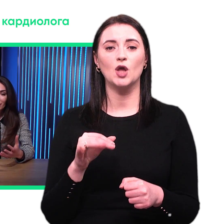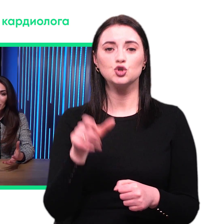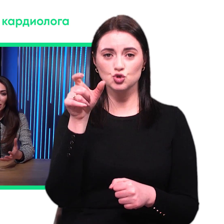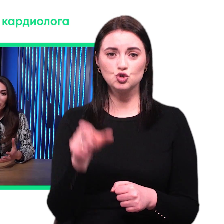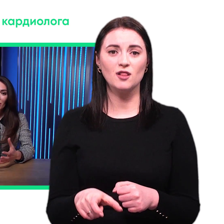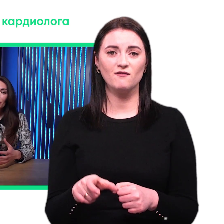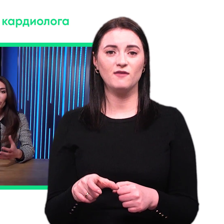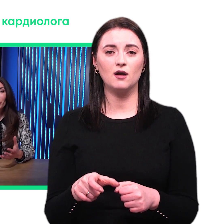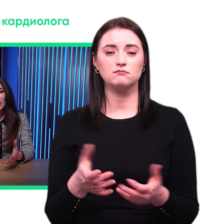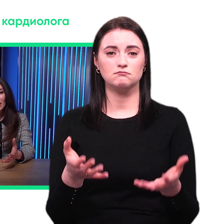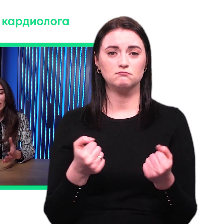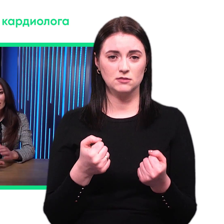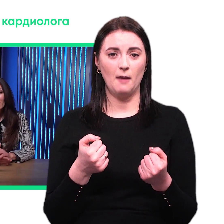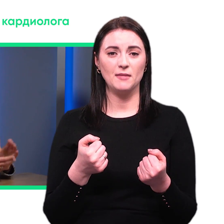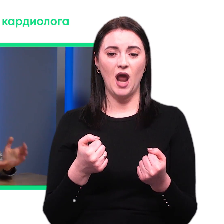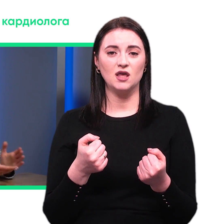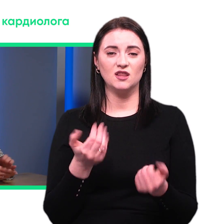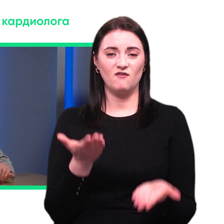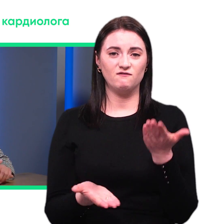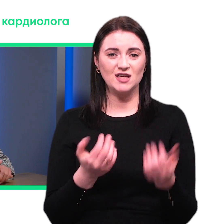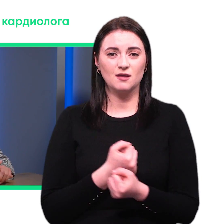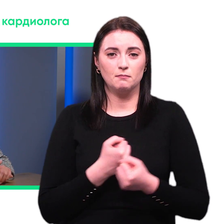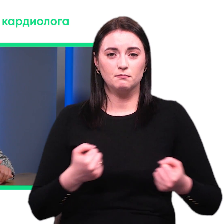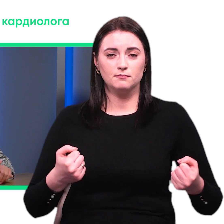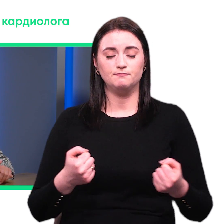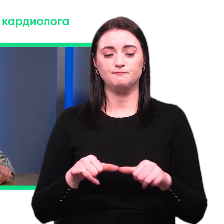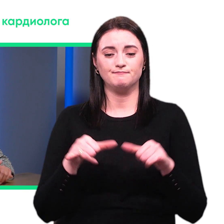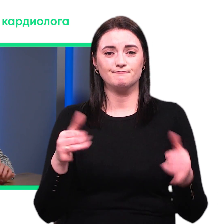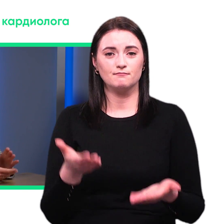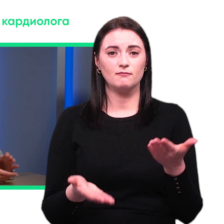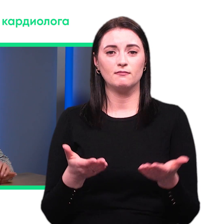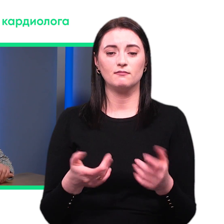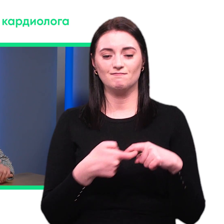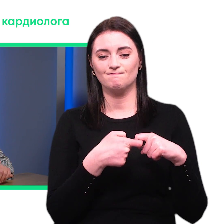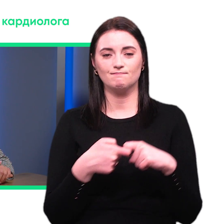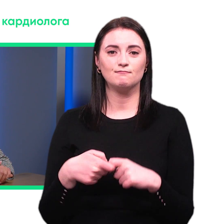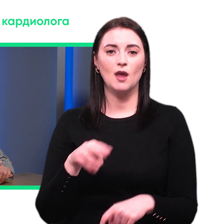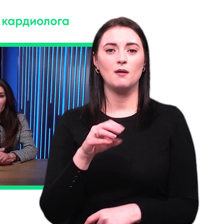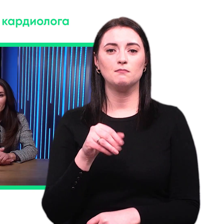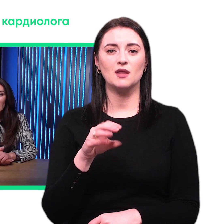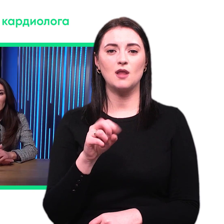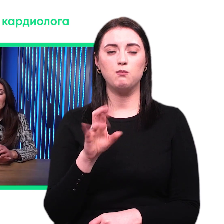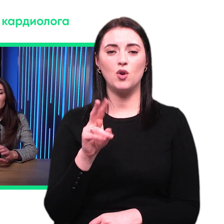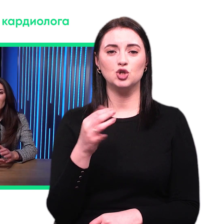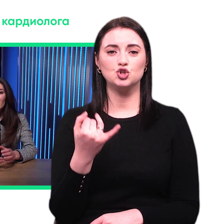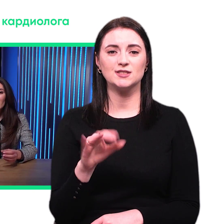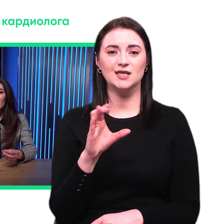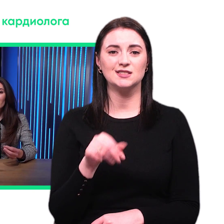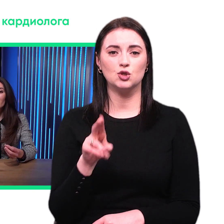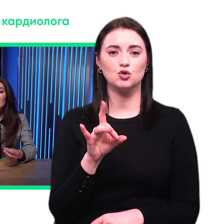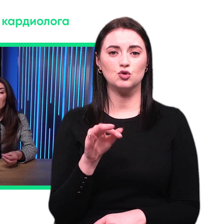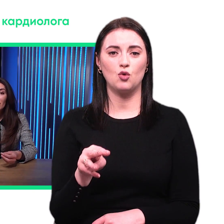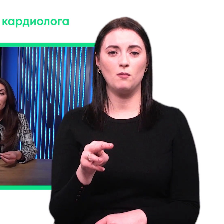человек набирает вес, он полнеет. Набор веса влечет за собой развитие метаболического синдрома.